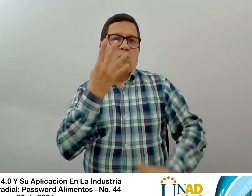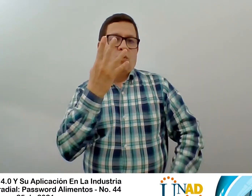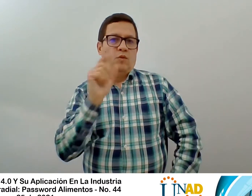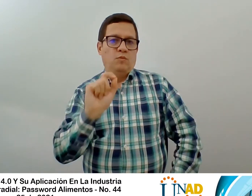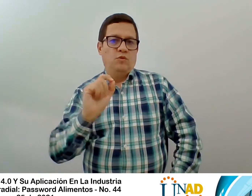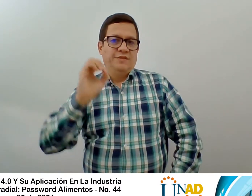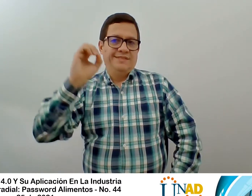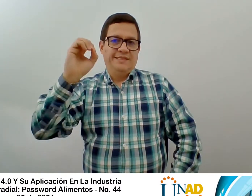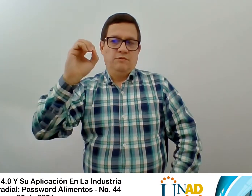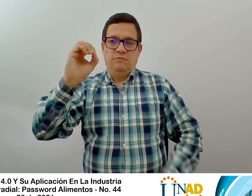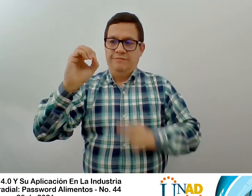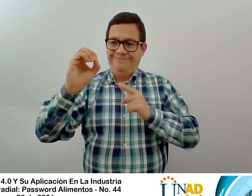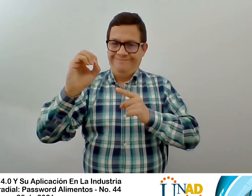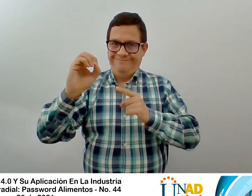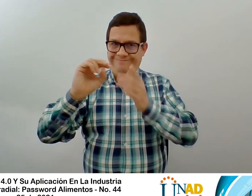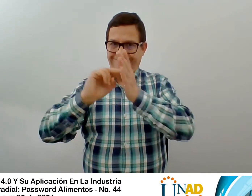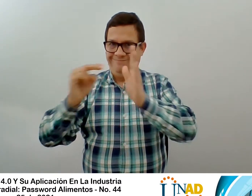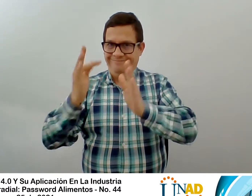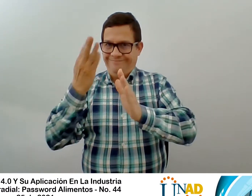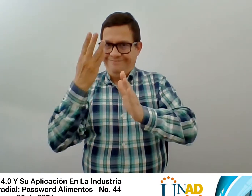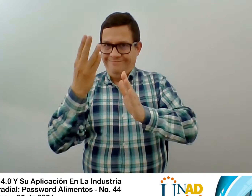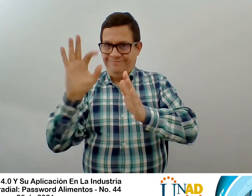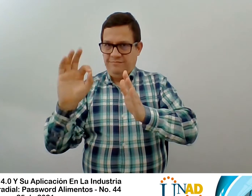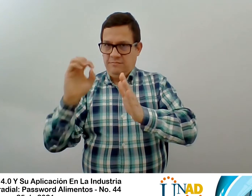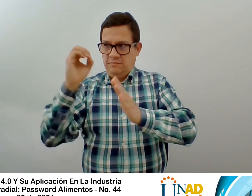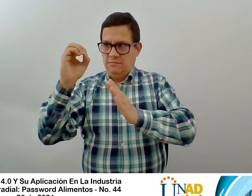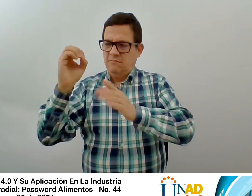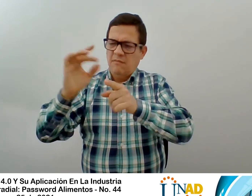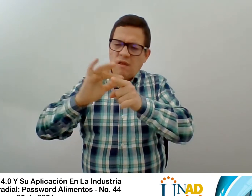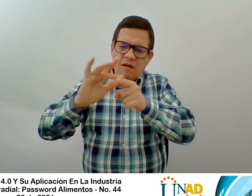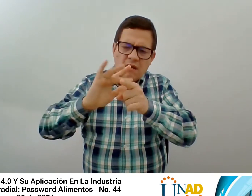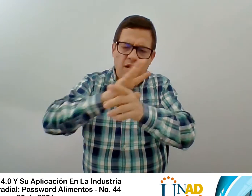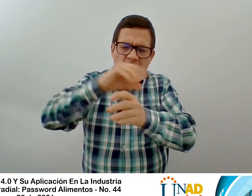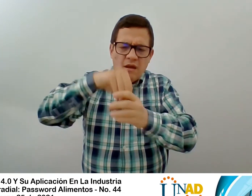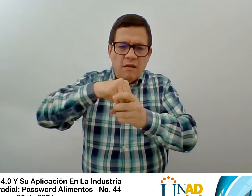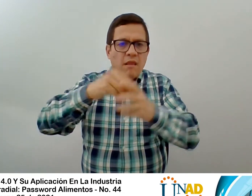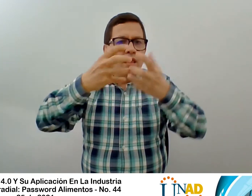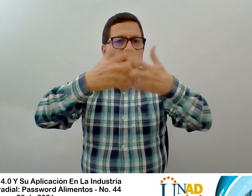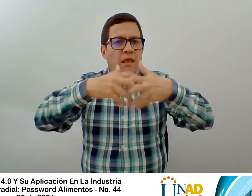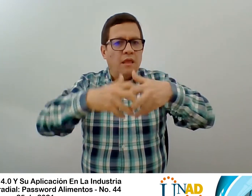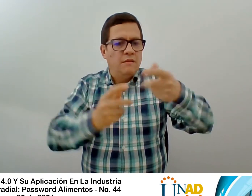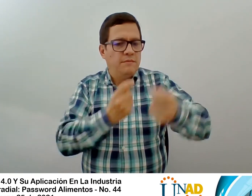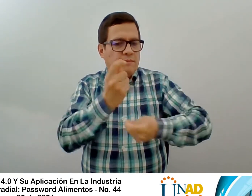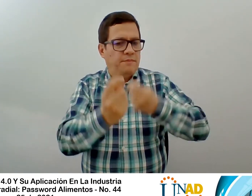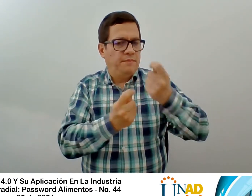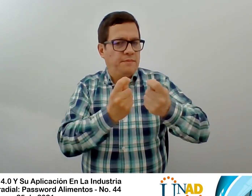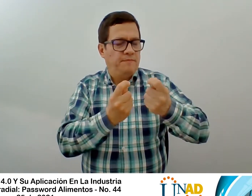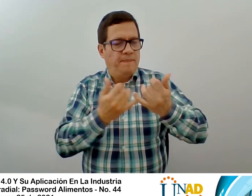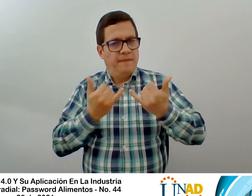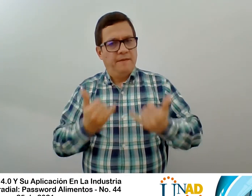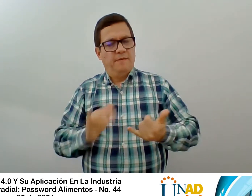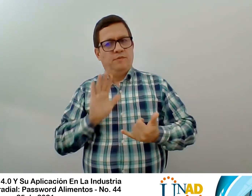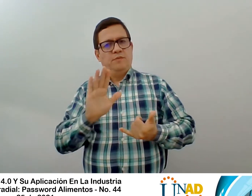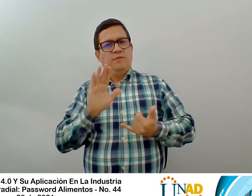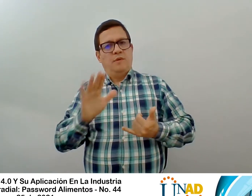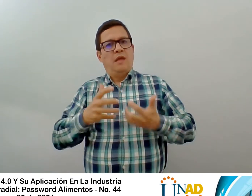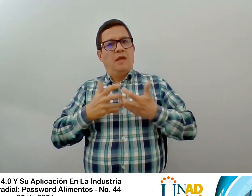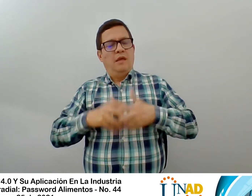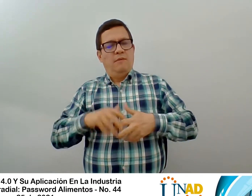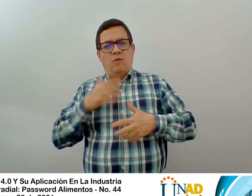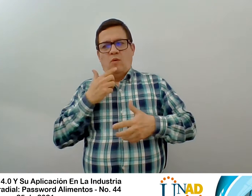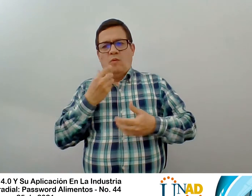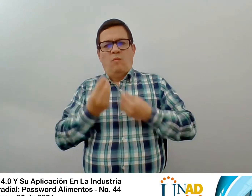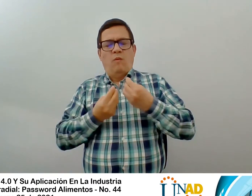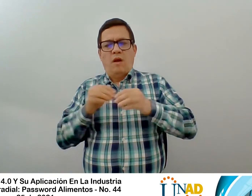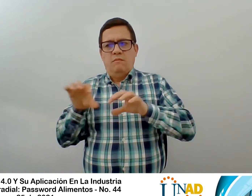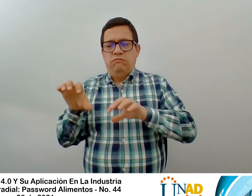tecnología 4.0 y su aplicación en la industria. Y es que a nivel global las empresas han visto la